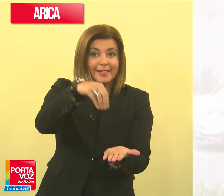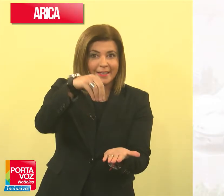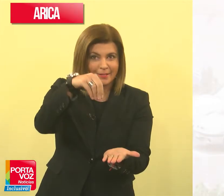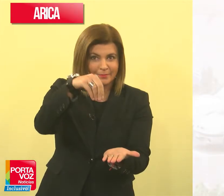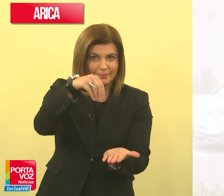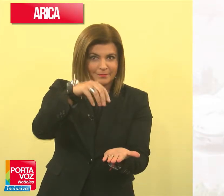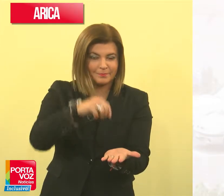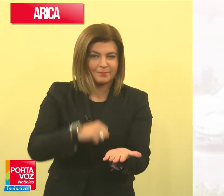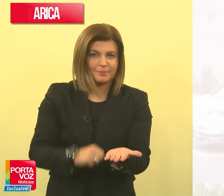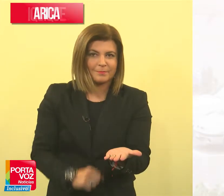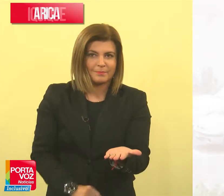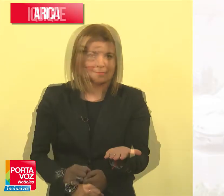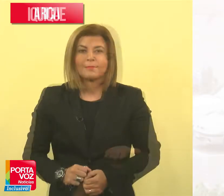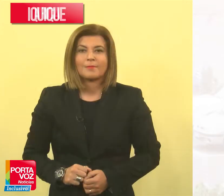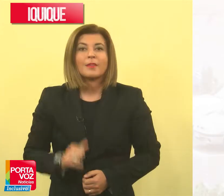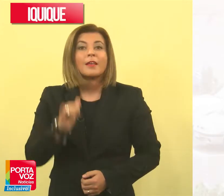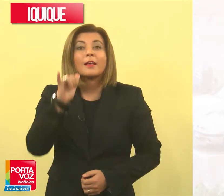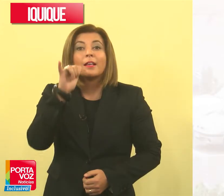Arica.